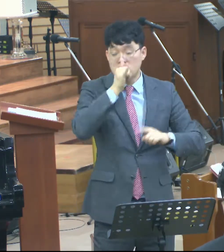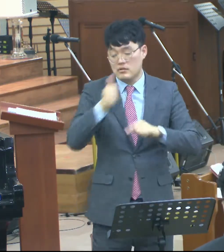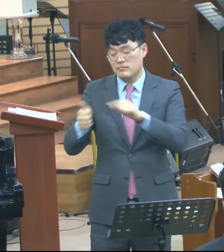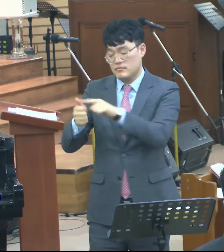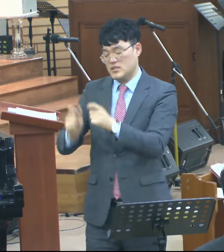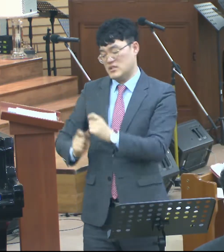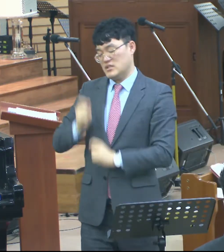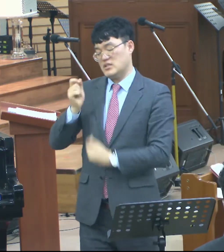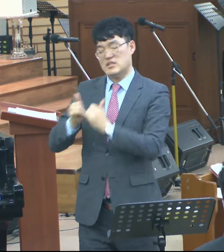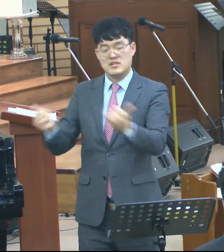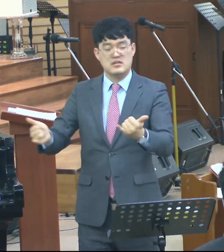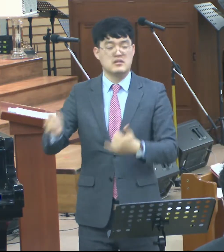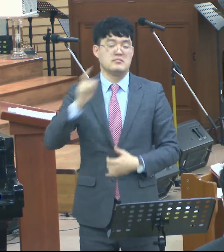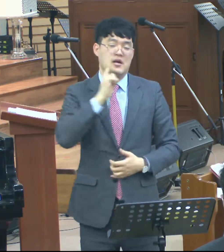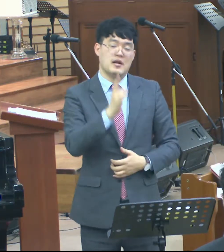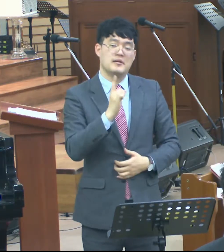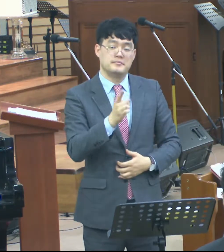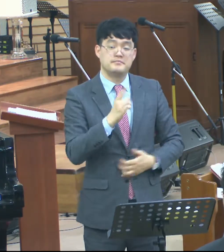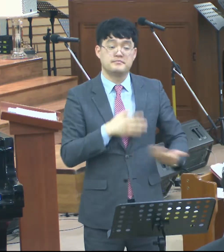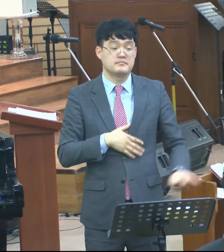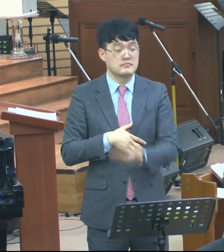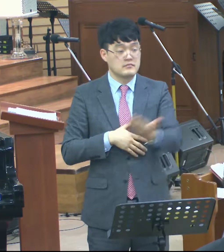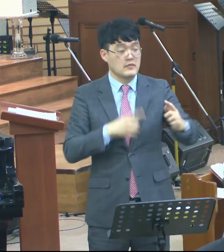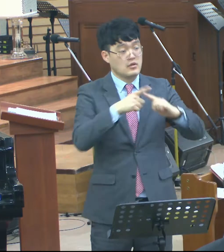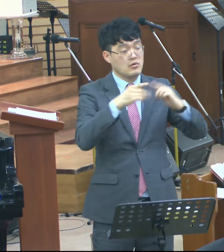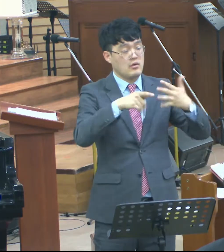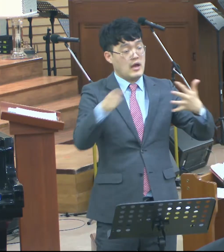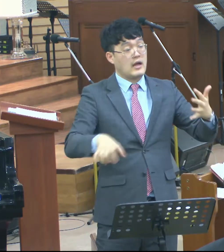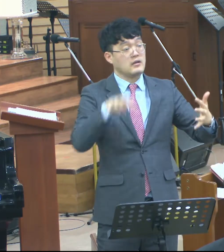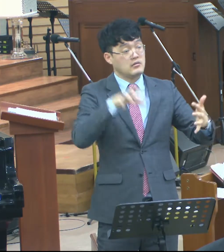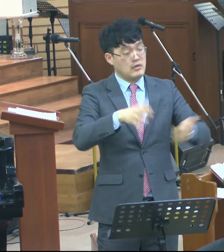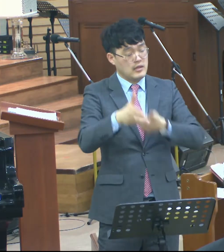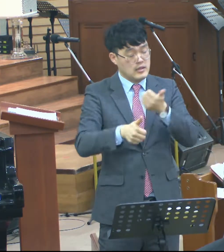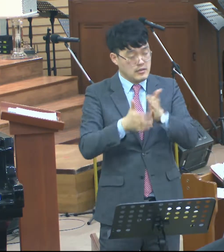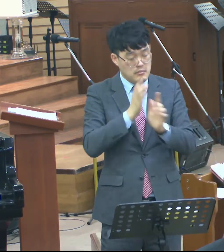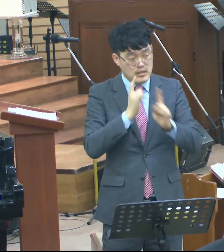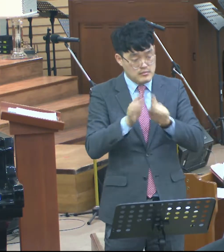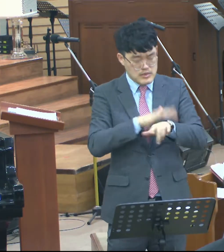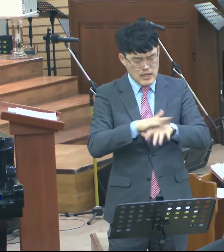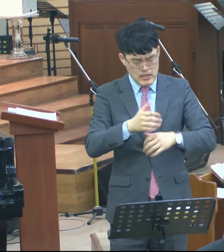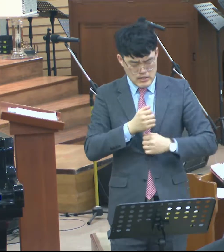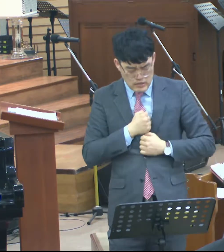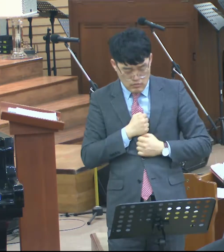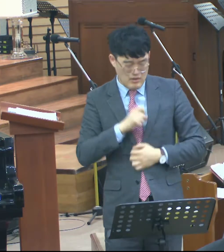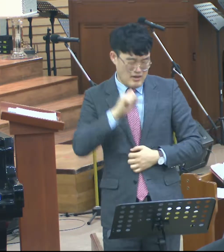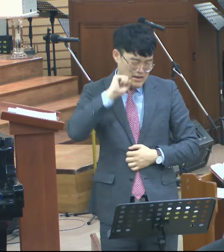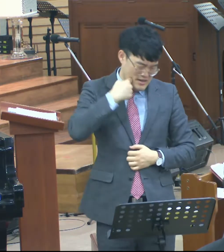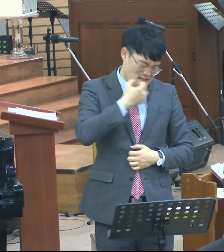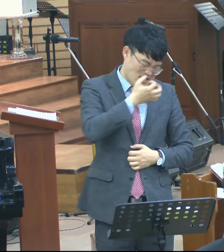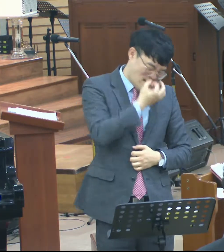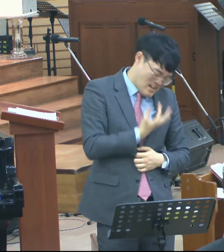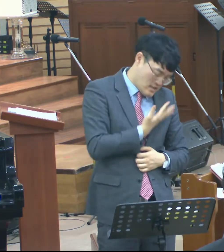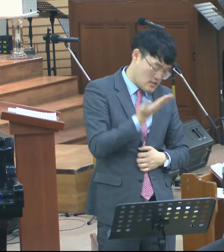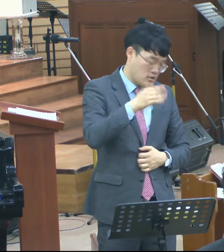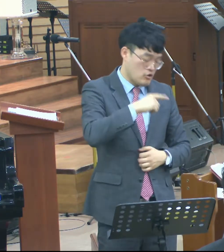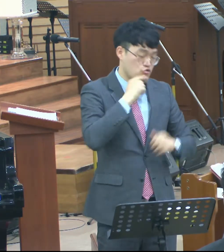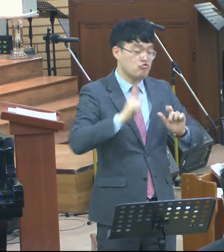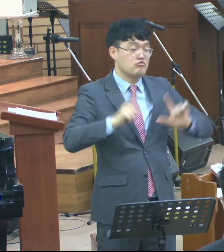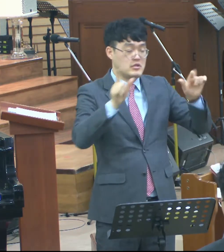계세요. 어려운 중에도 주의를 잘 지키고 일한 것 이상으로 더 많은 것을 요구하지 않으면서도 빛과